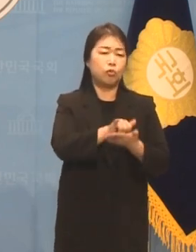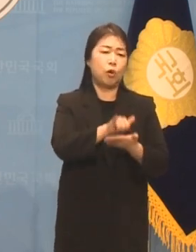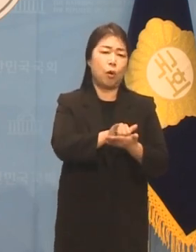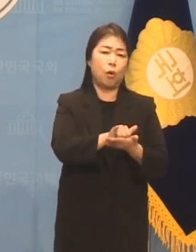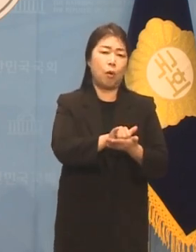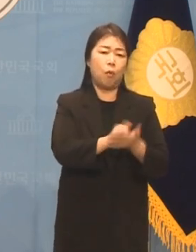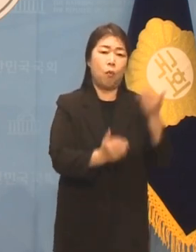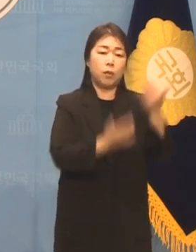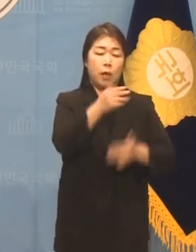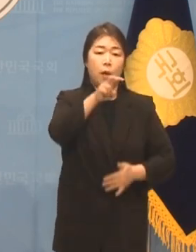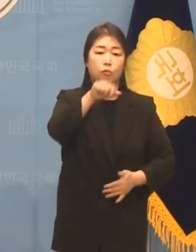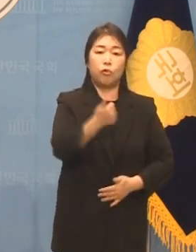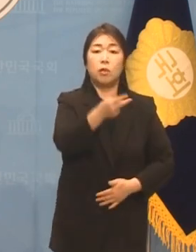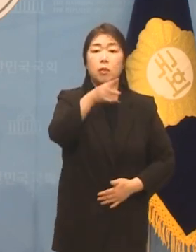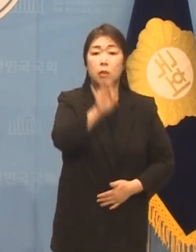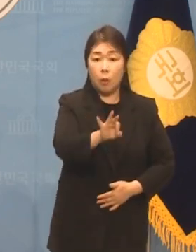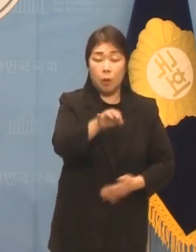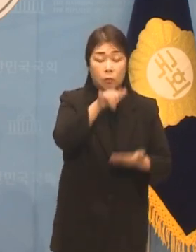생명들을 잃었습니다.